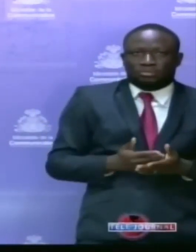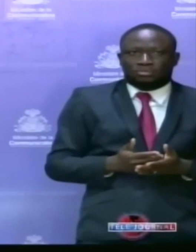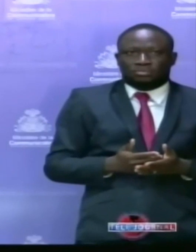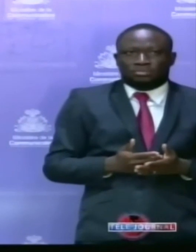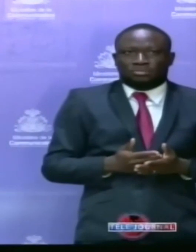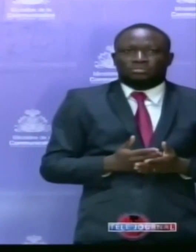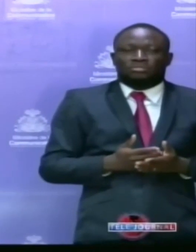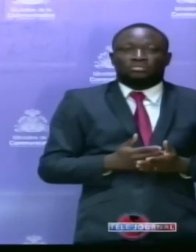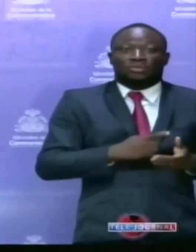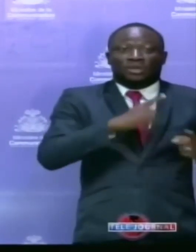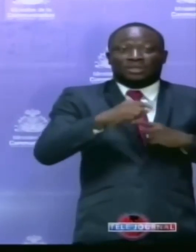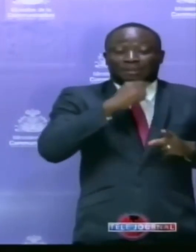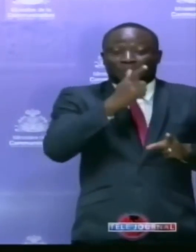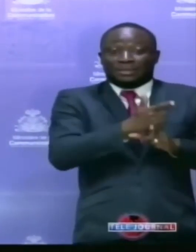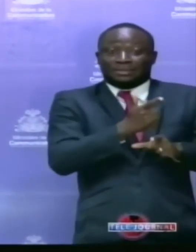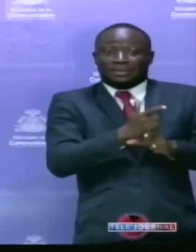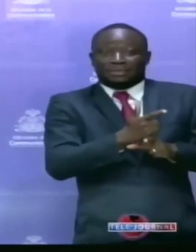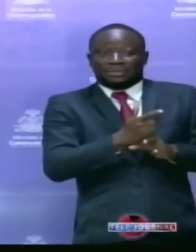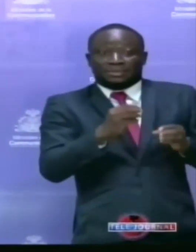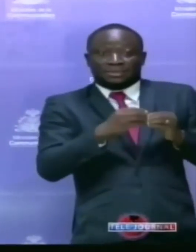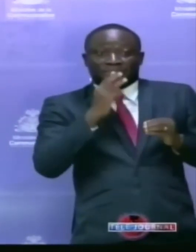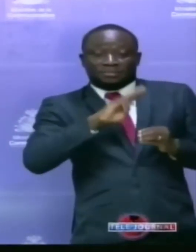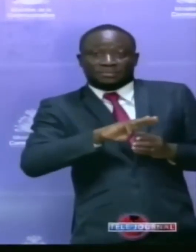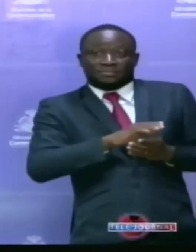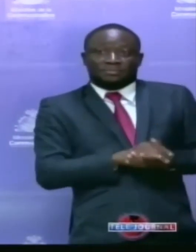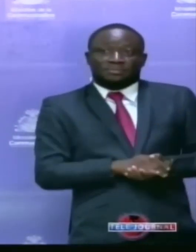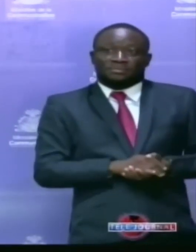Dans l'illégal là, il est plus mal.